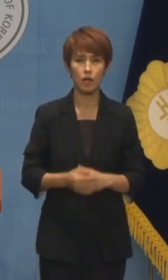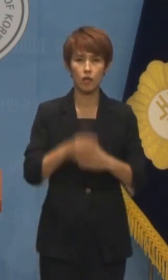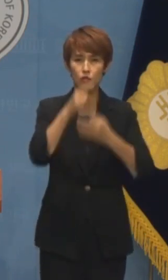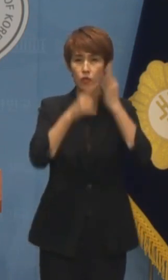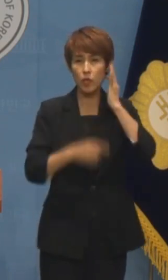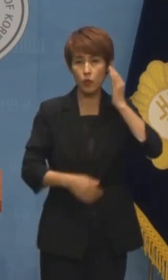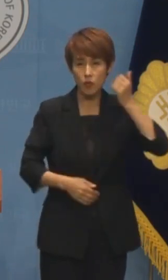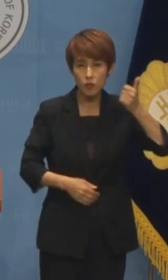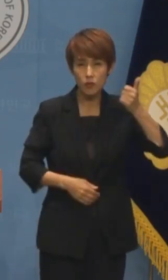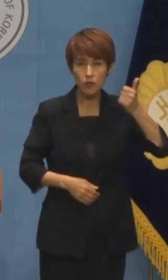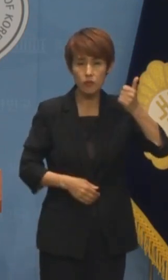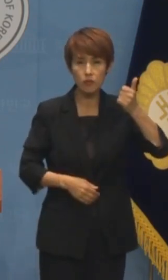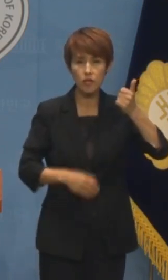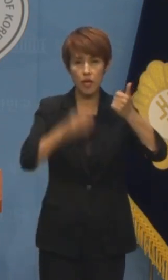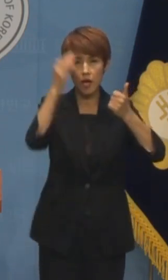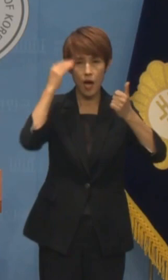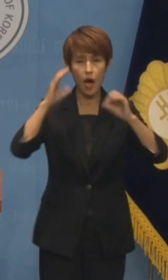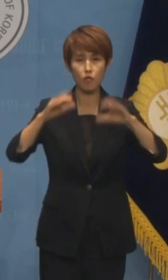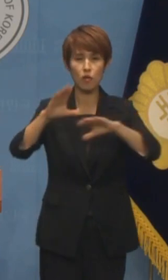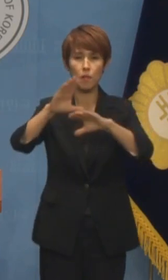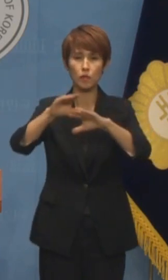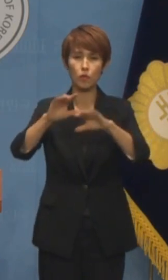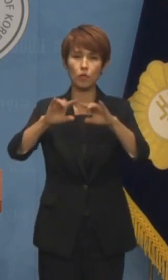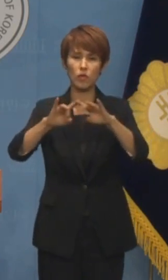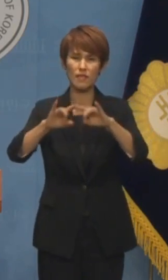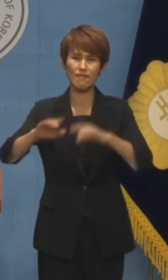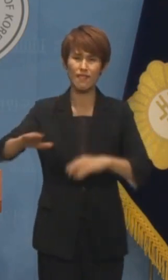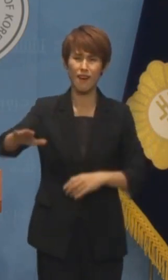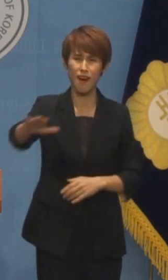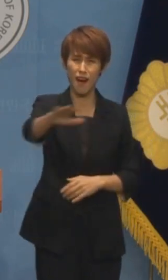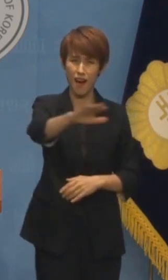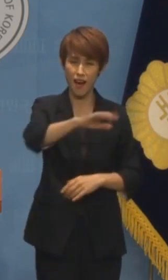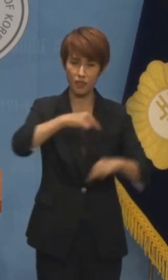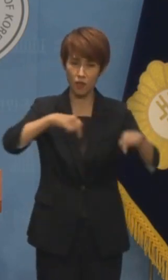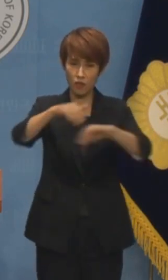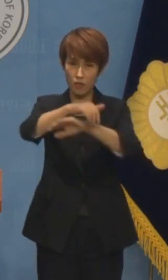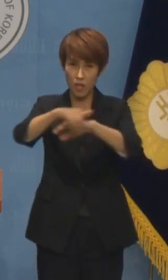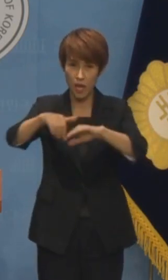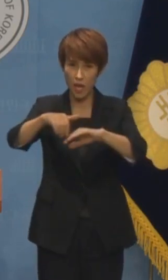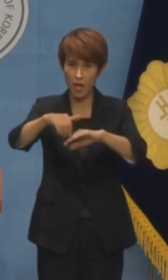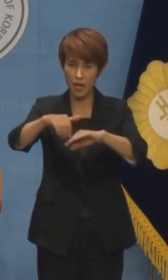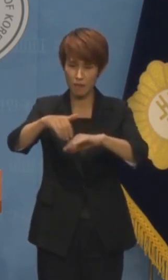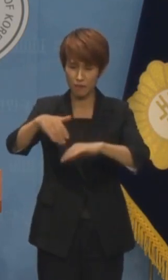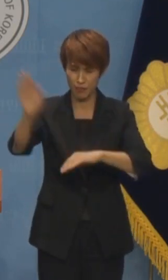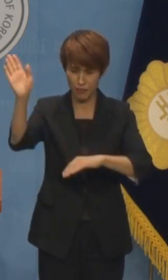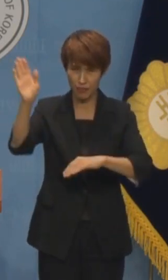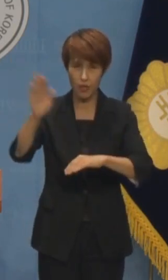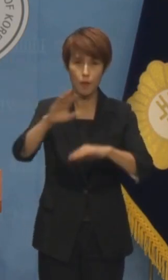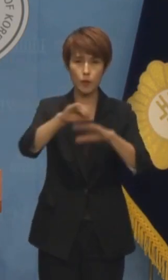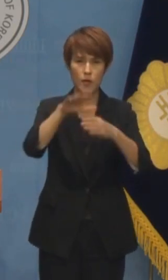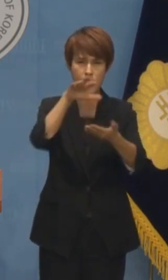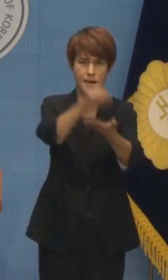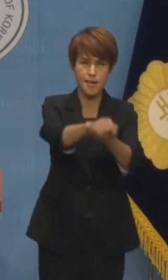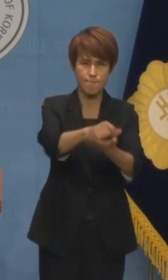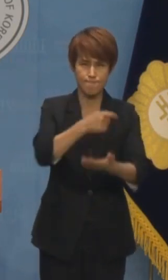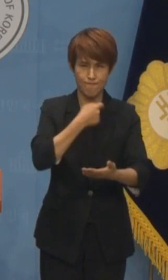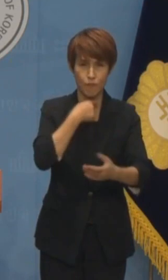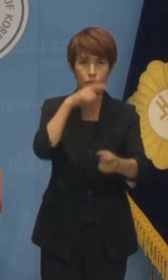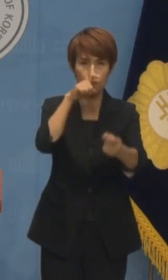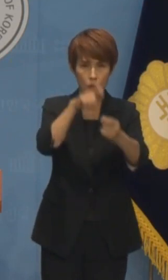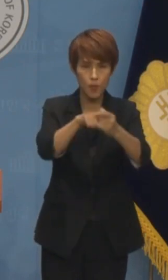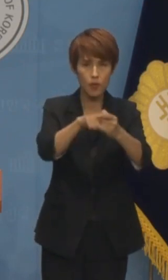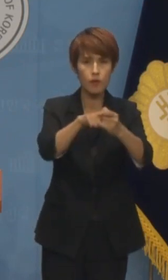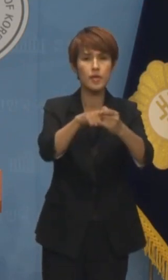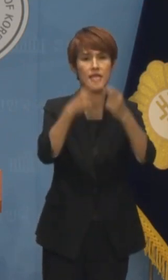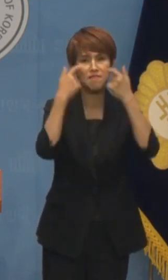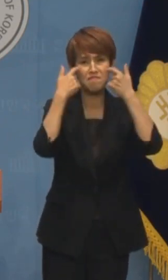윤석열 대통령은 우리나라 방송통신 정책보다 오로지 방송 장악만을 목표로 하고